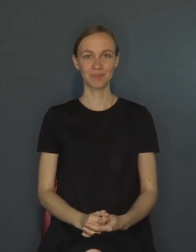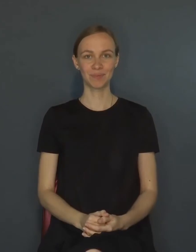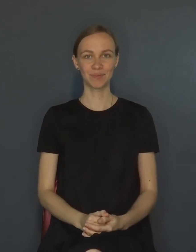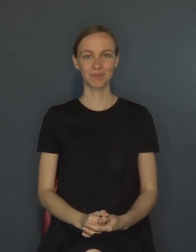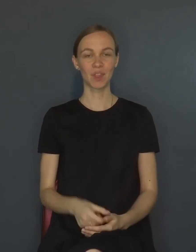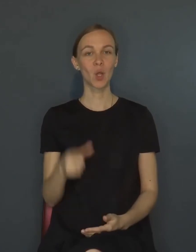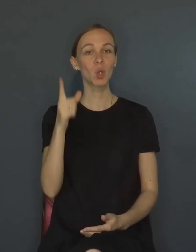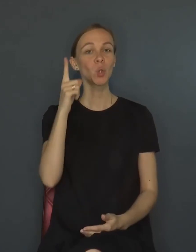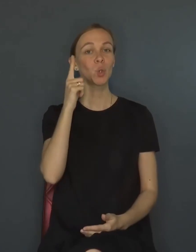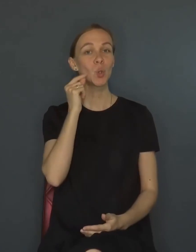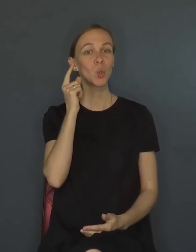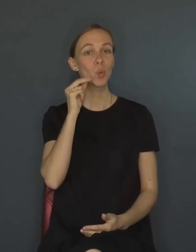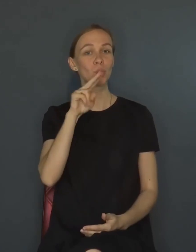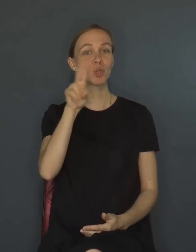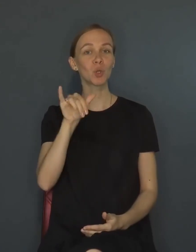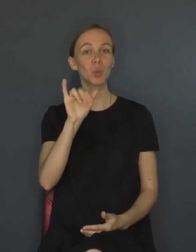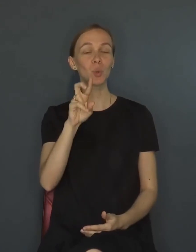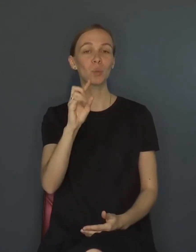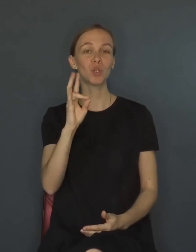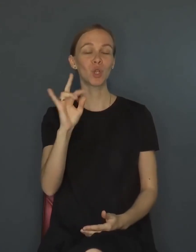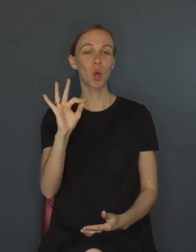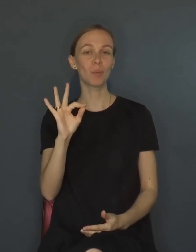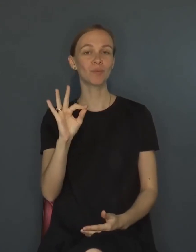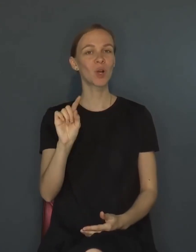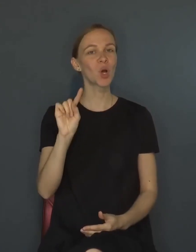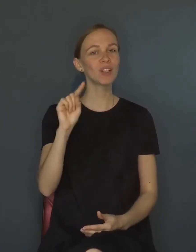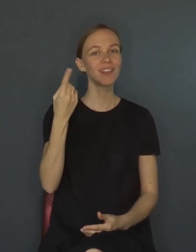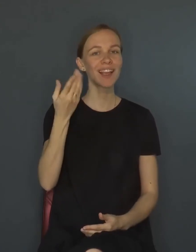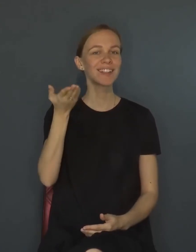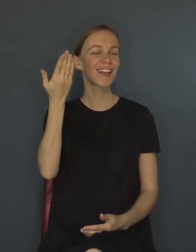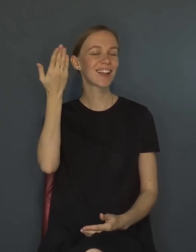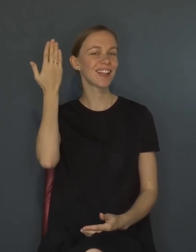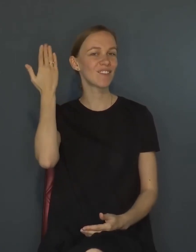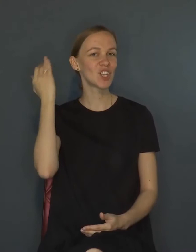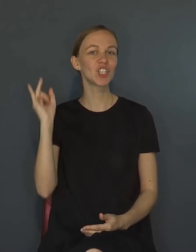Дубно – одне з найдавніших та найцікавіших міст на Волині.